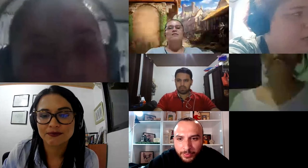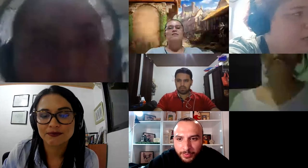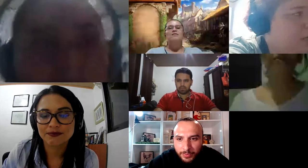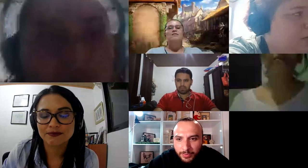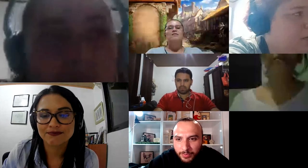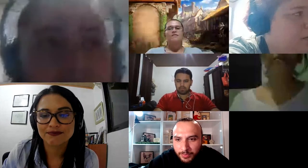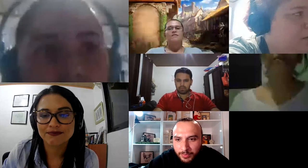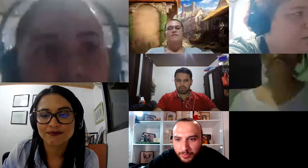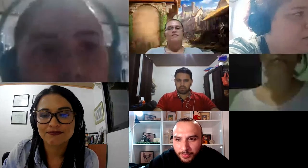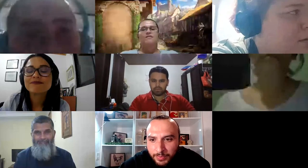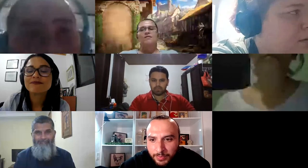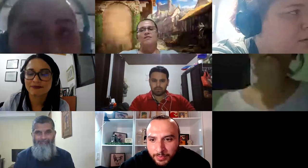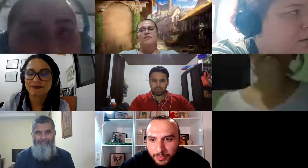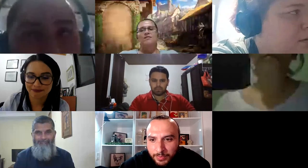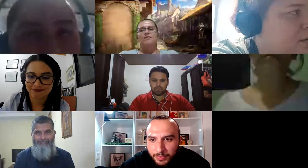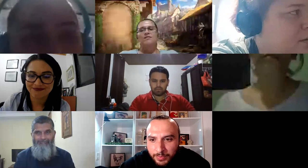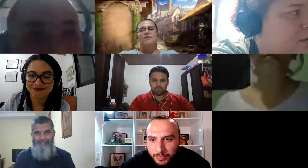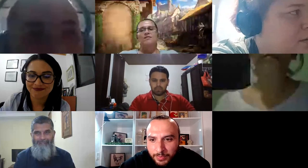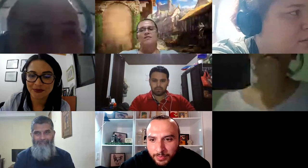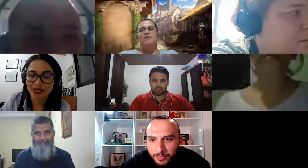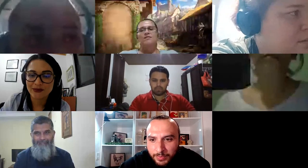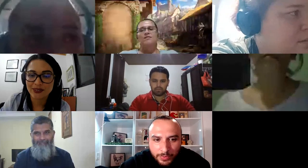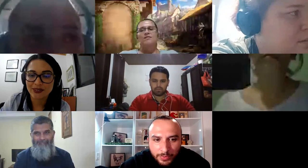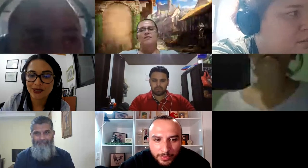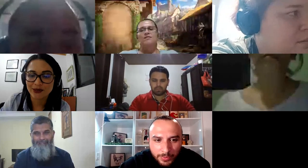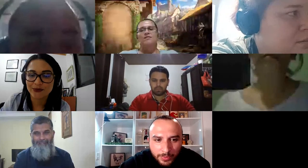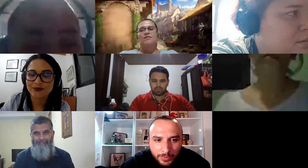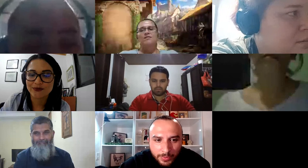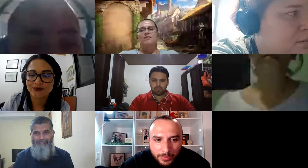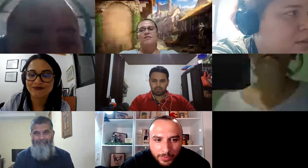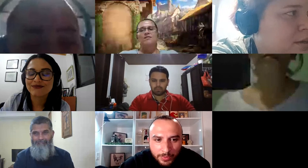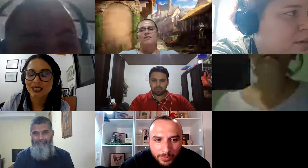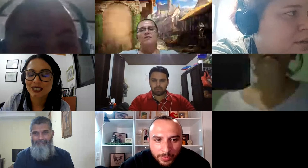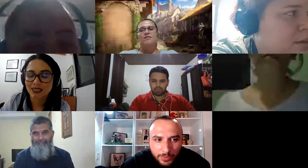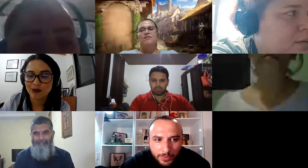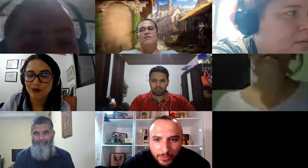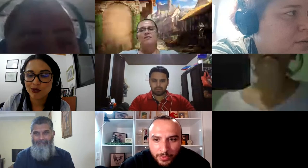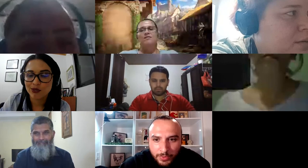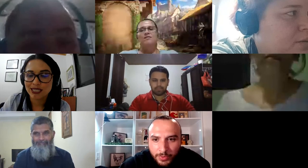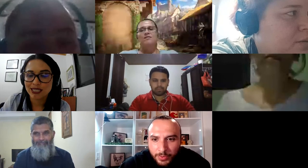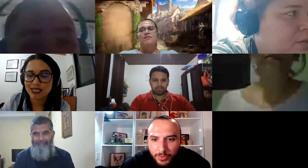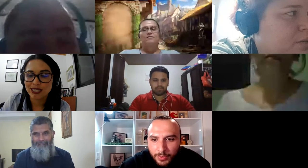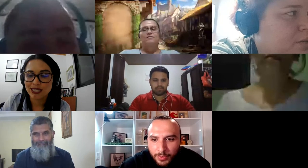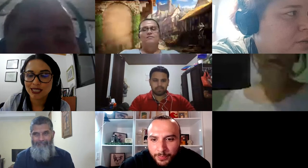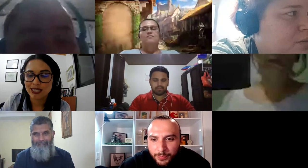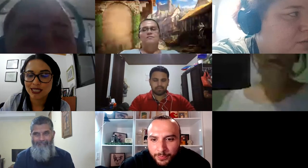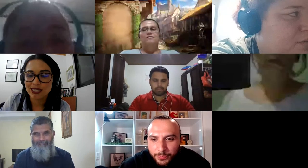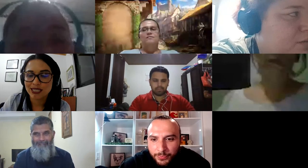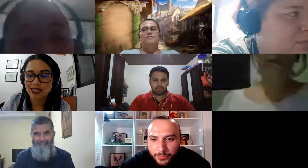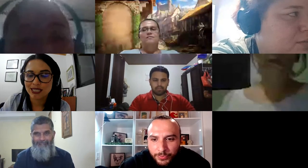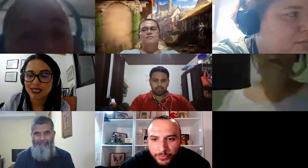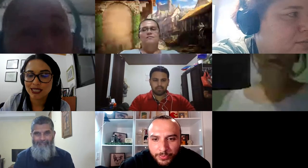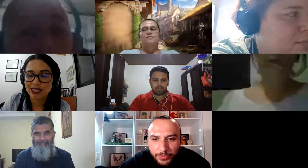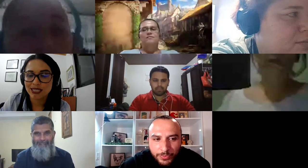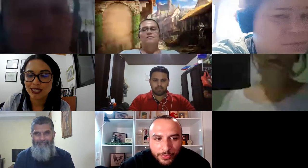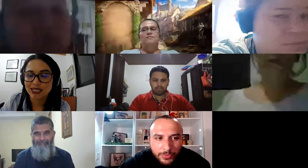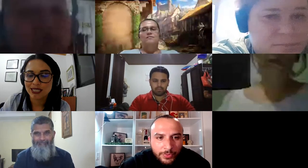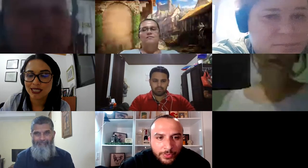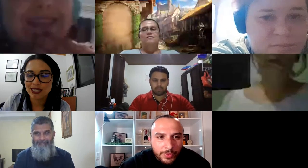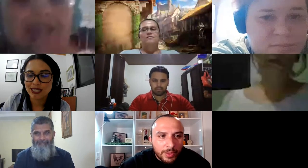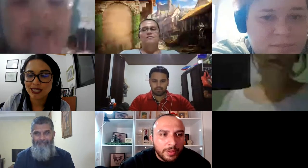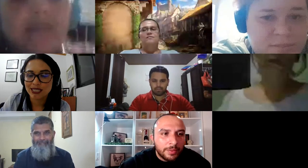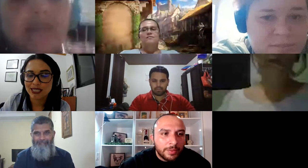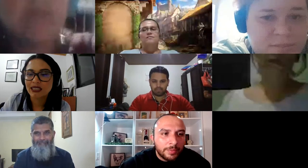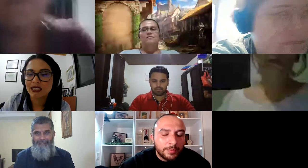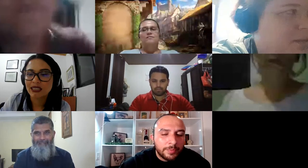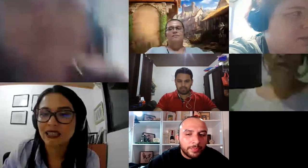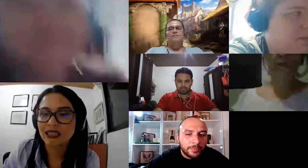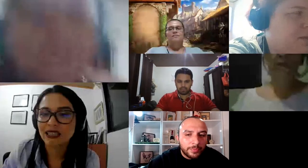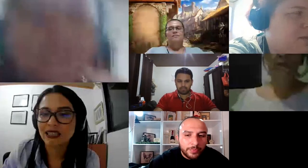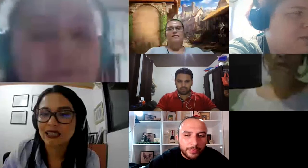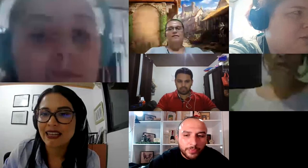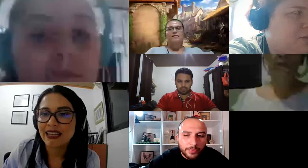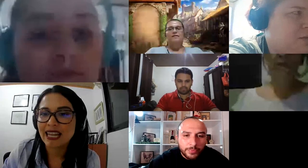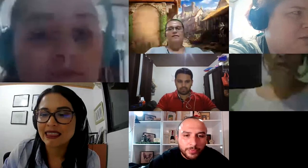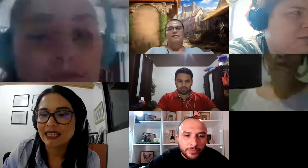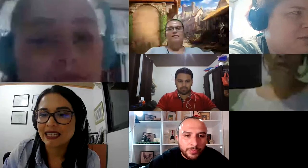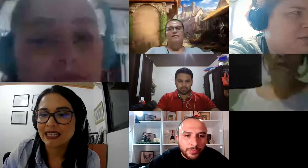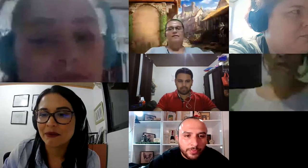las dos preguntas, nada más. Perfecto. Muchas permiso. Gracias, Ariana. Sí, adelante,